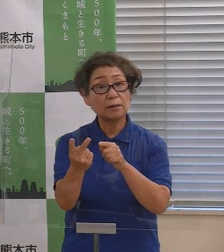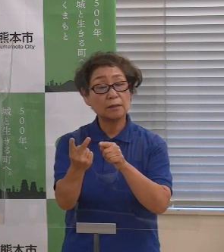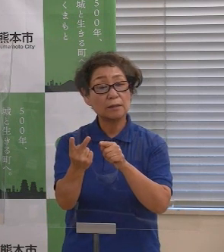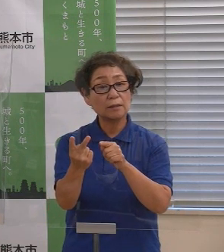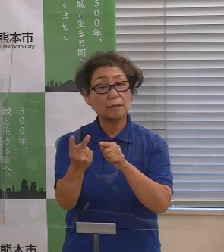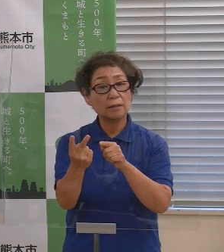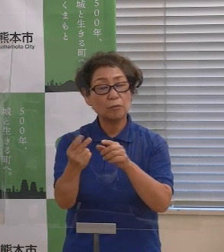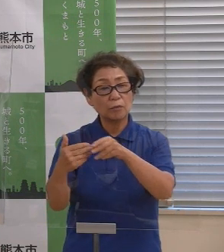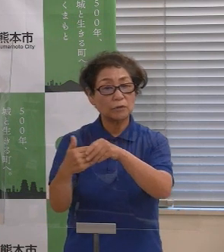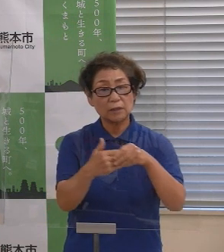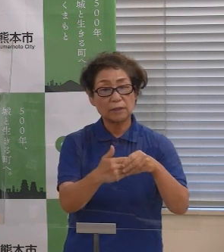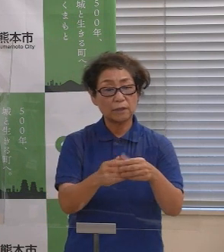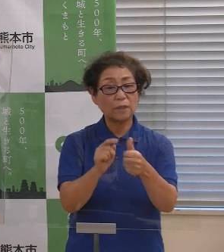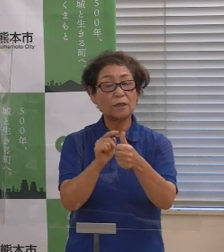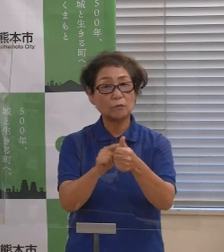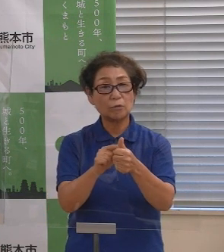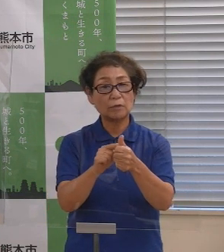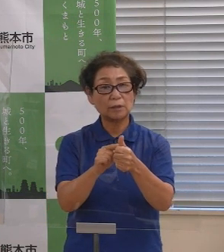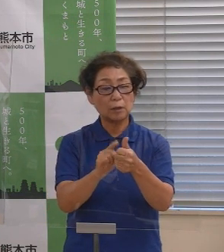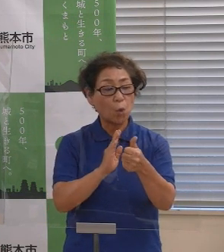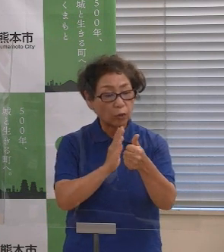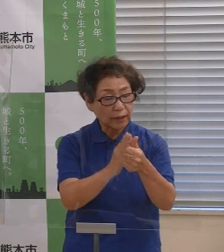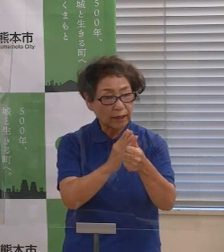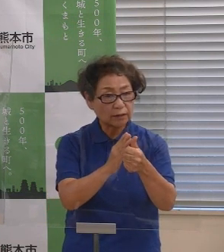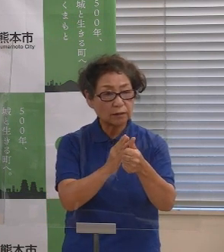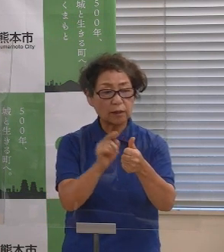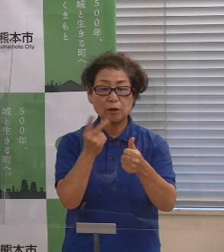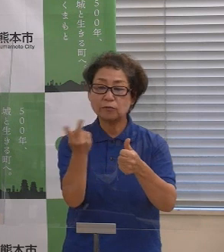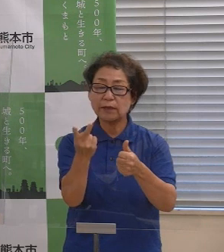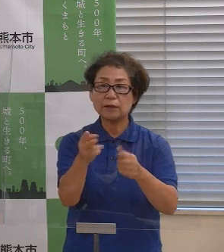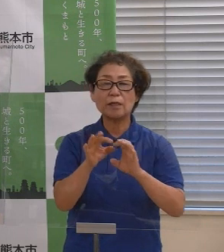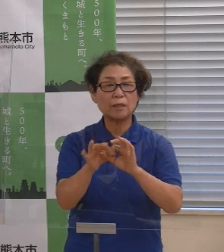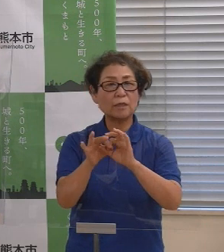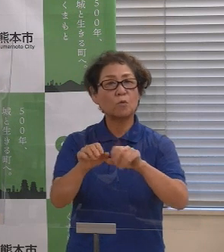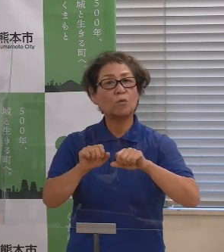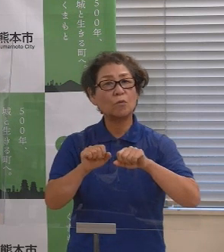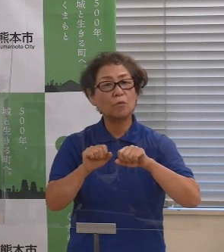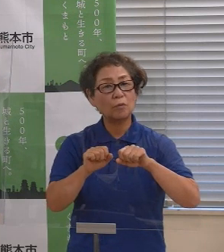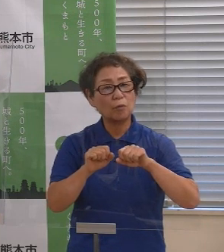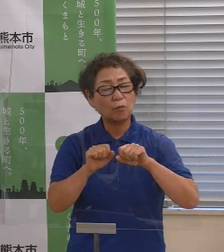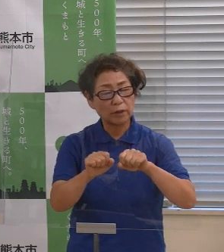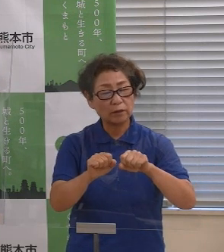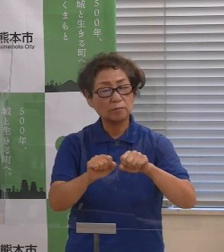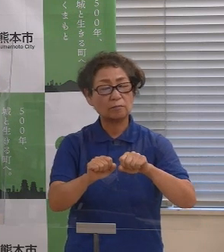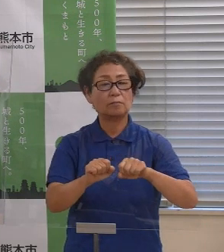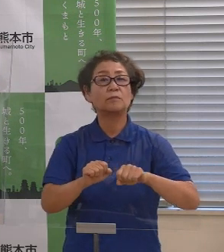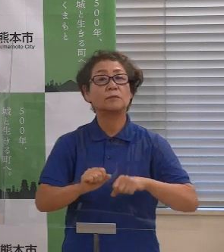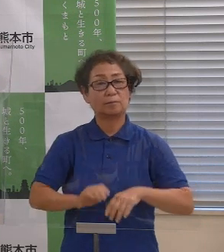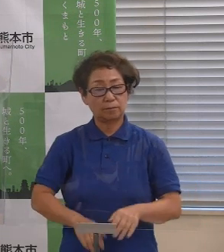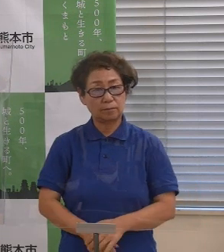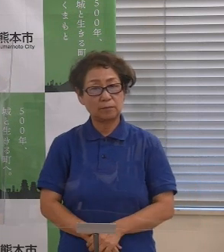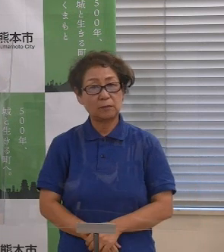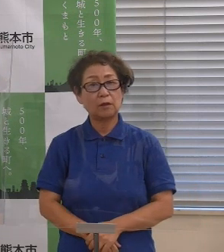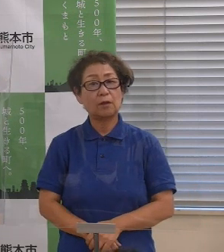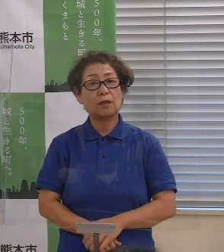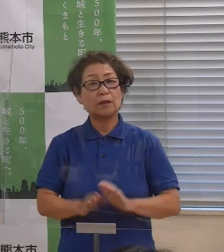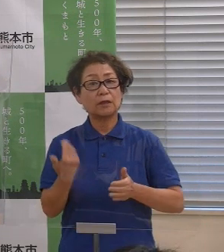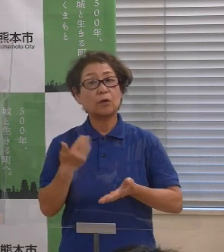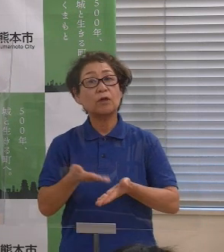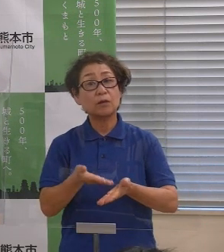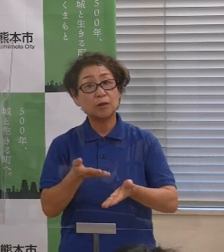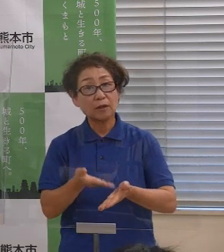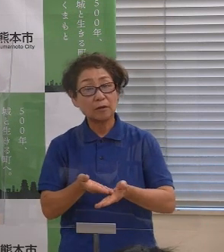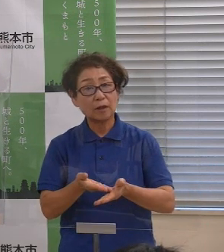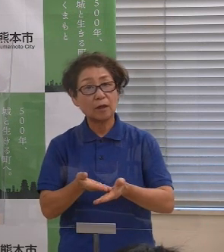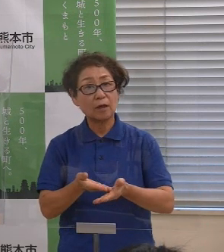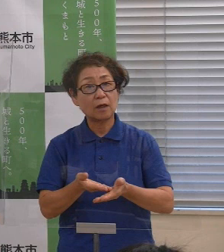にお願いをしまして現在連絡を取るようにしております。で、まあ、先ほども申し上げました通り一日